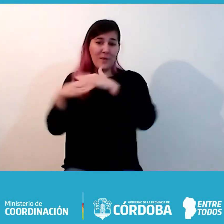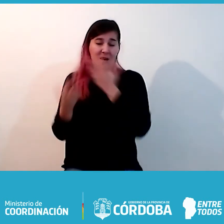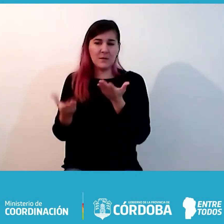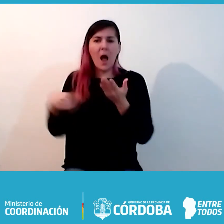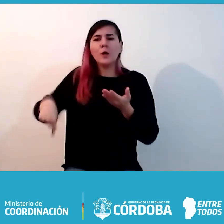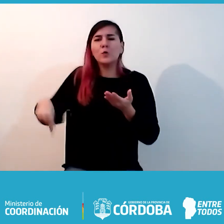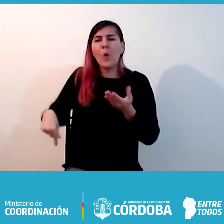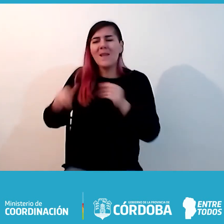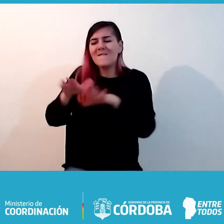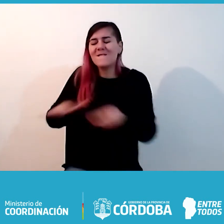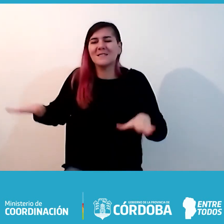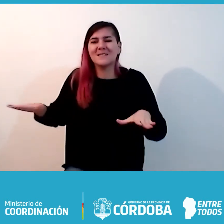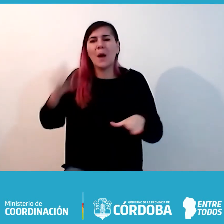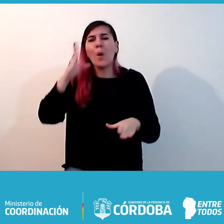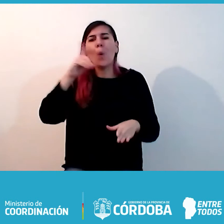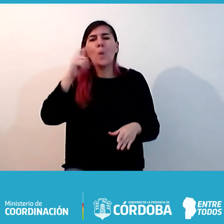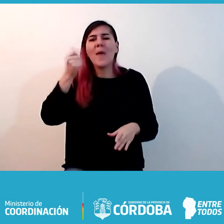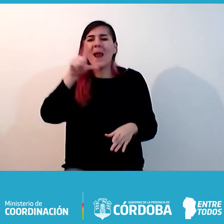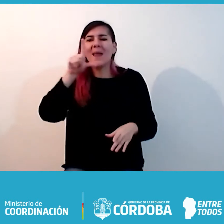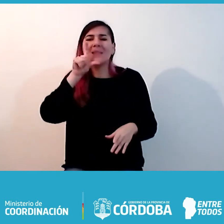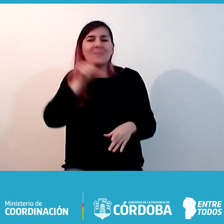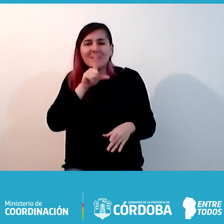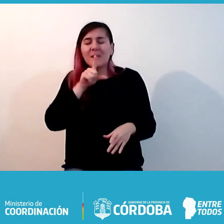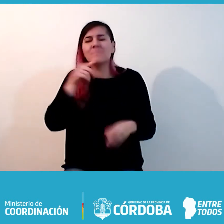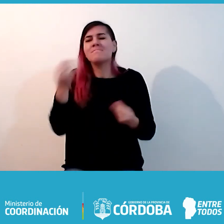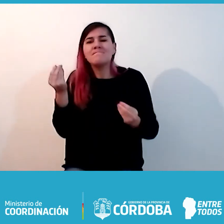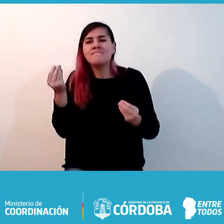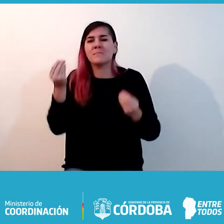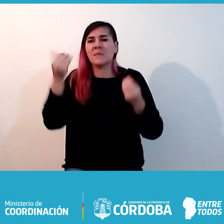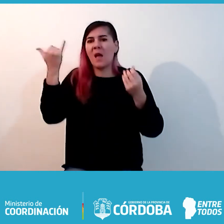actualmente la infancia en Vialema C va a quedar atravesada por un tendido de alta